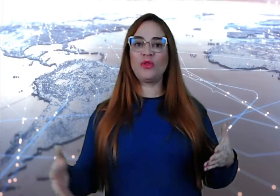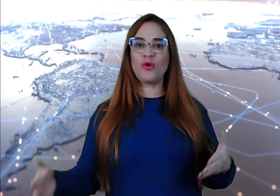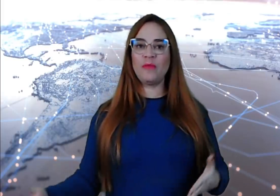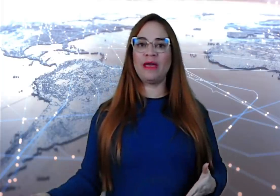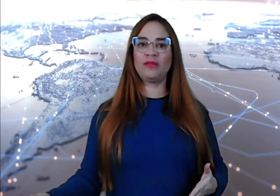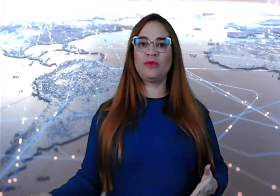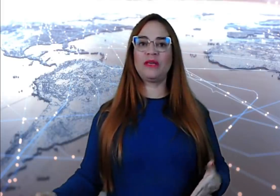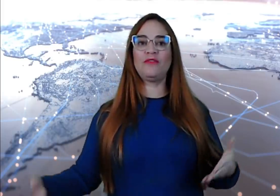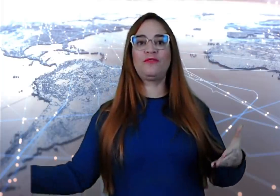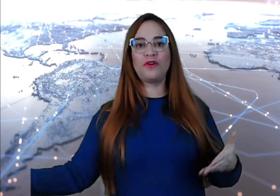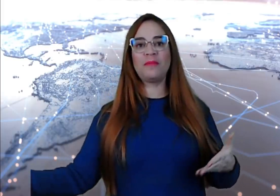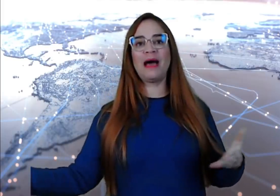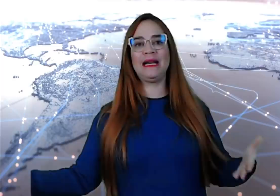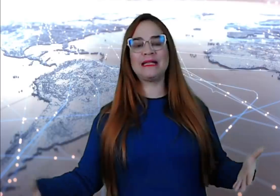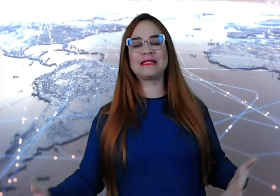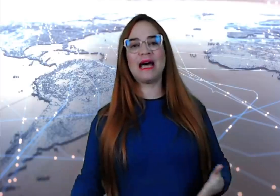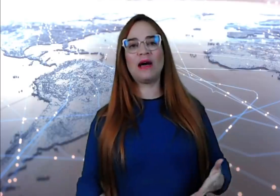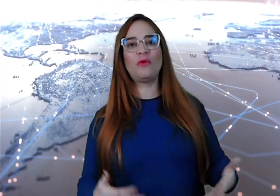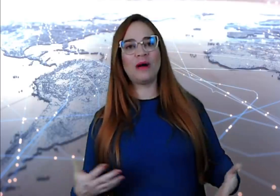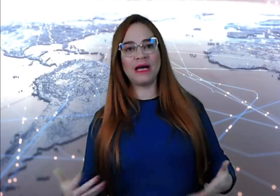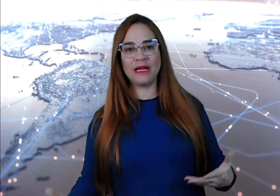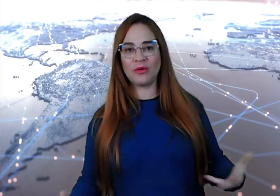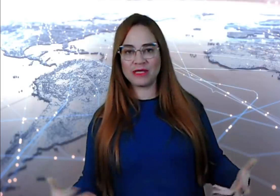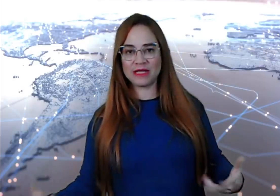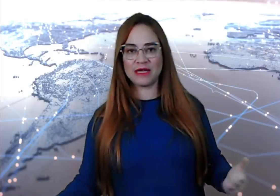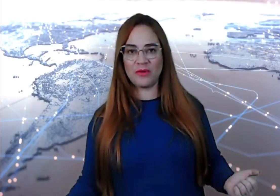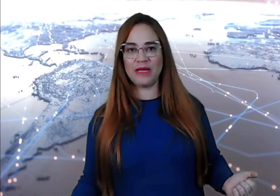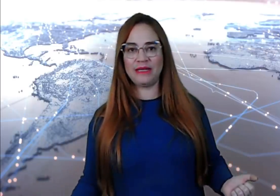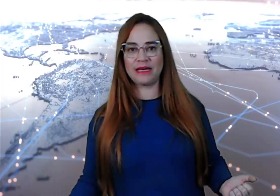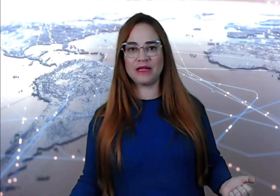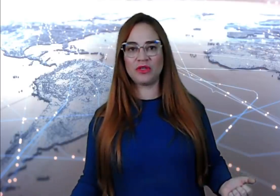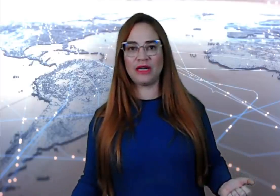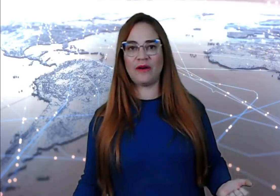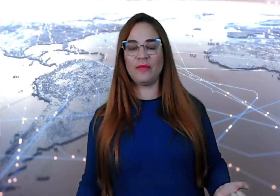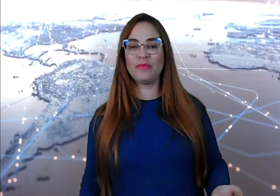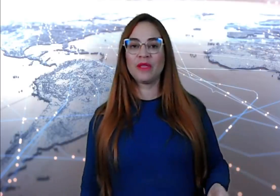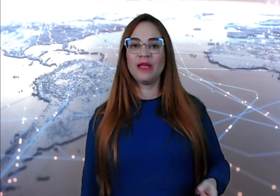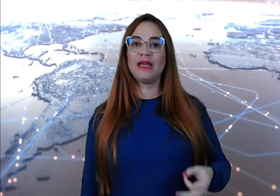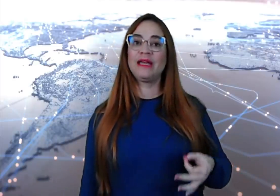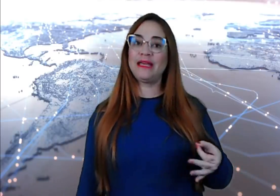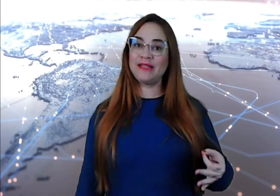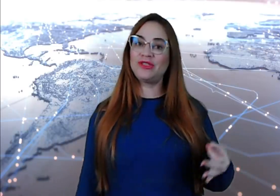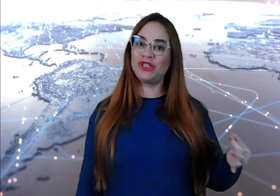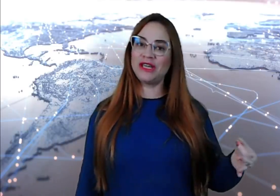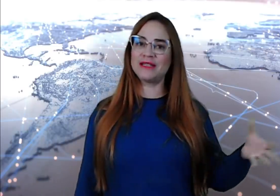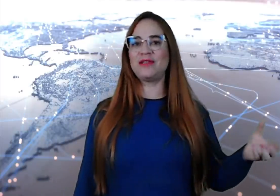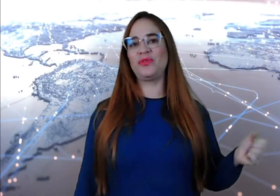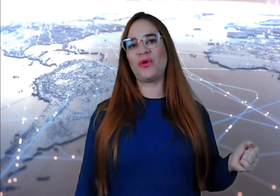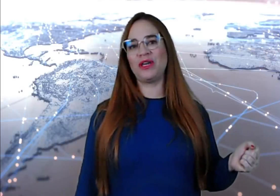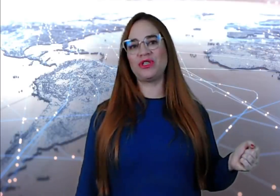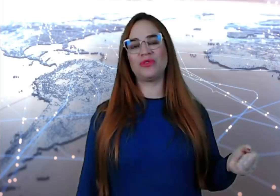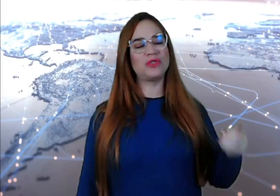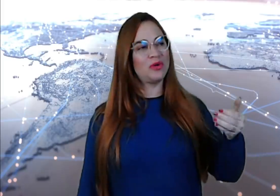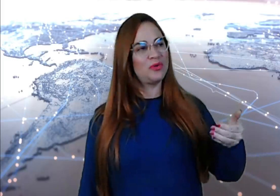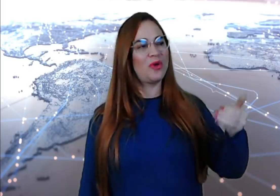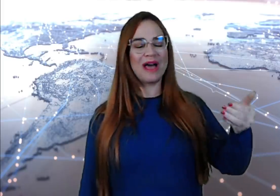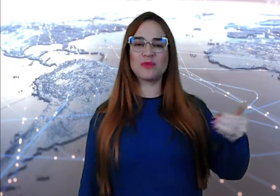documento que formaliza uma negociação internacional. que tinha sido corrigido, segundo as